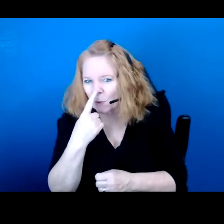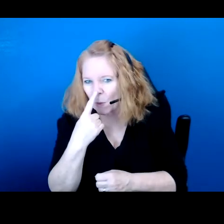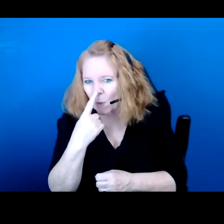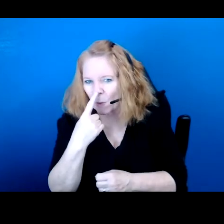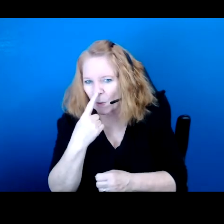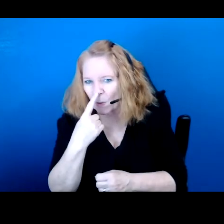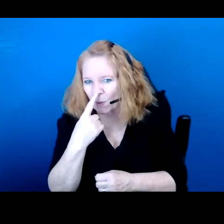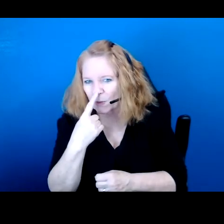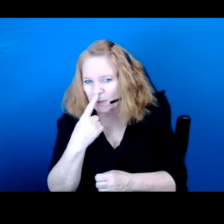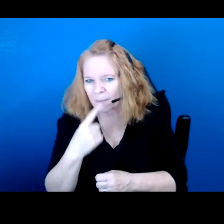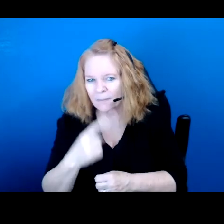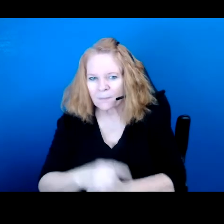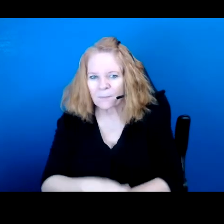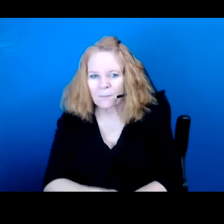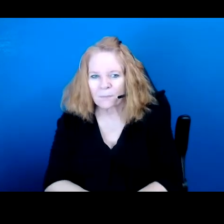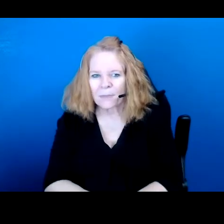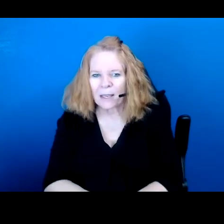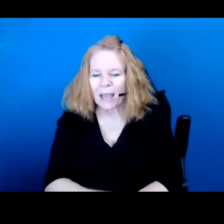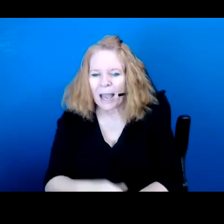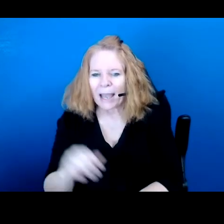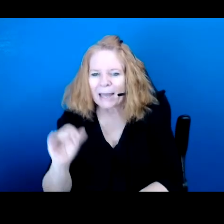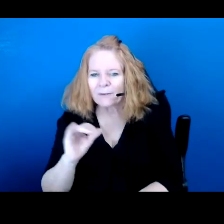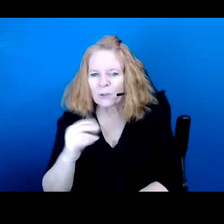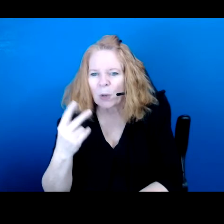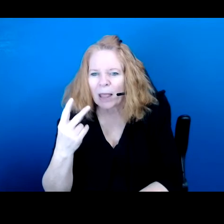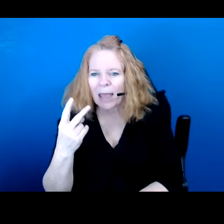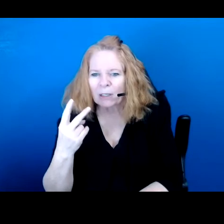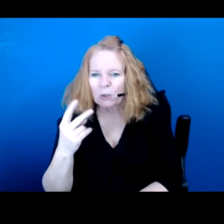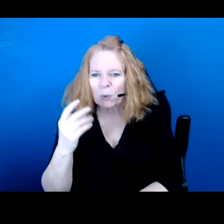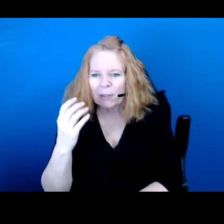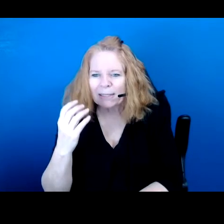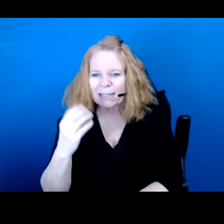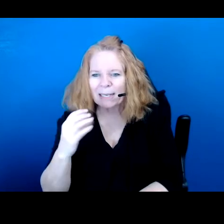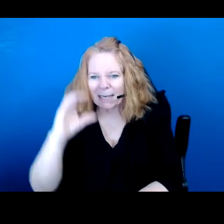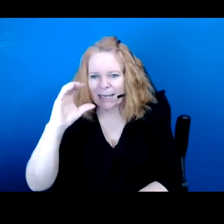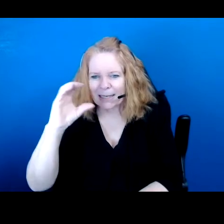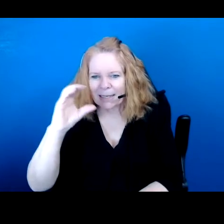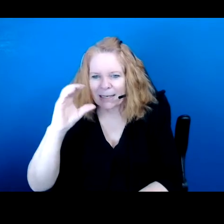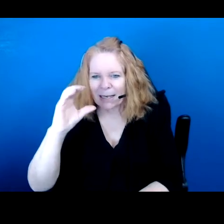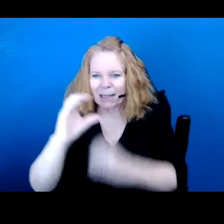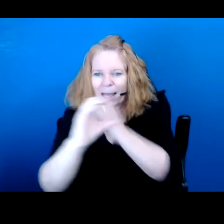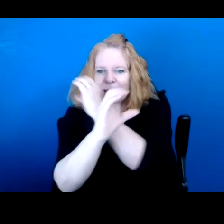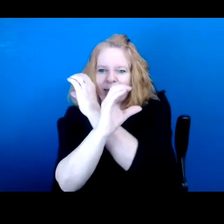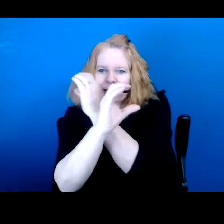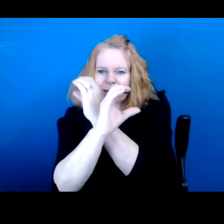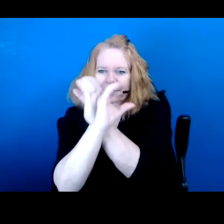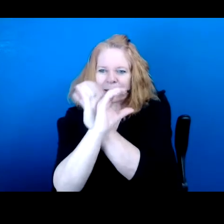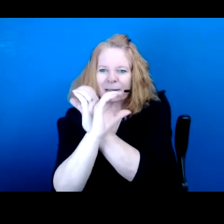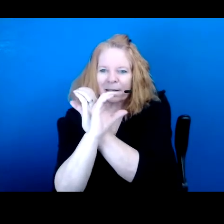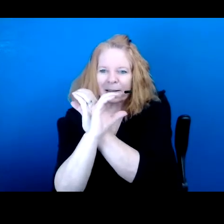mm y lápiz de color negro y ahora voy a hacerle ahorita la nariz entonces o hacer